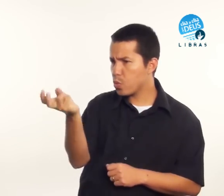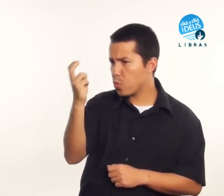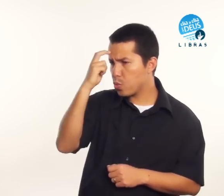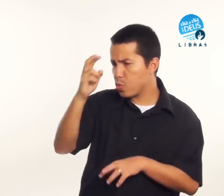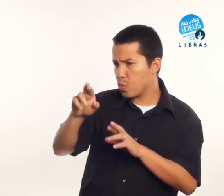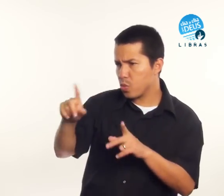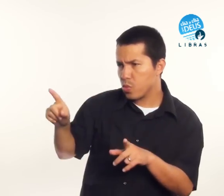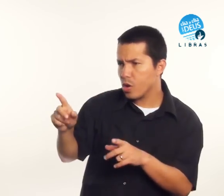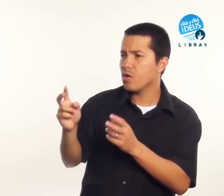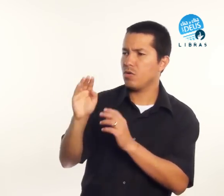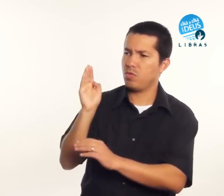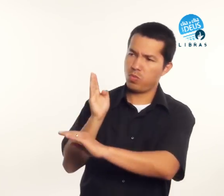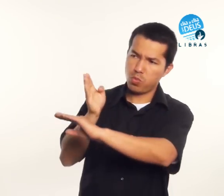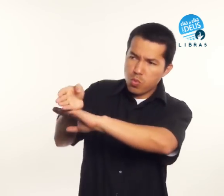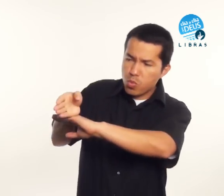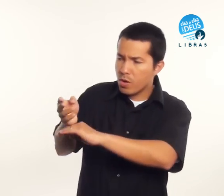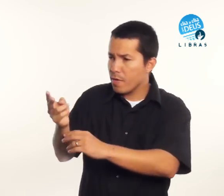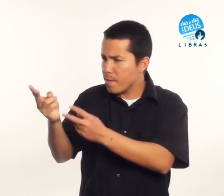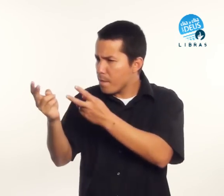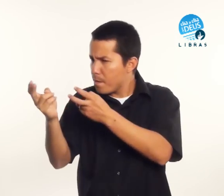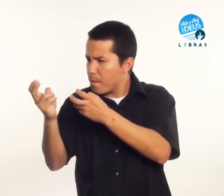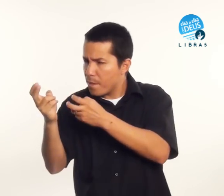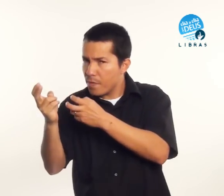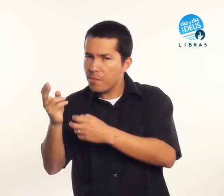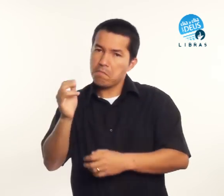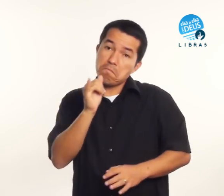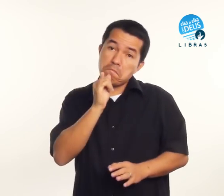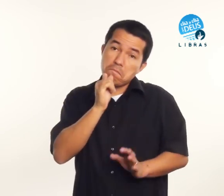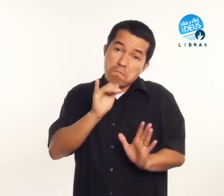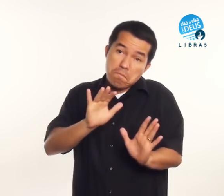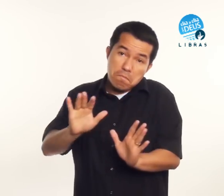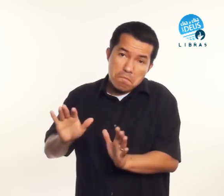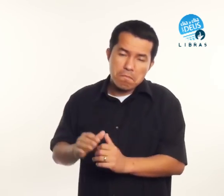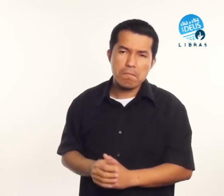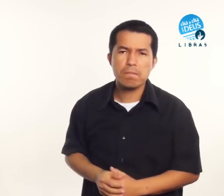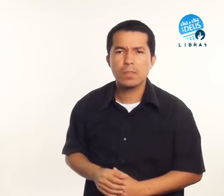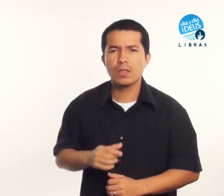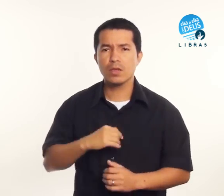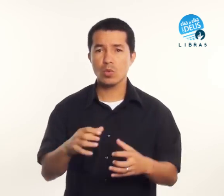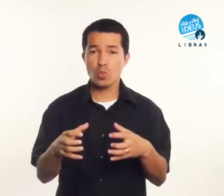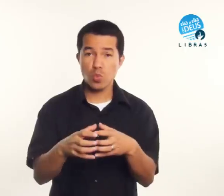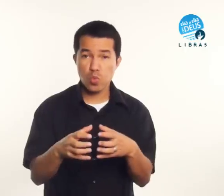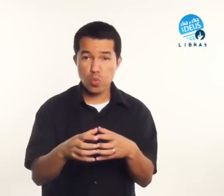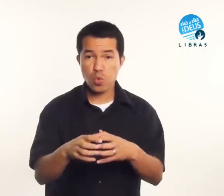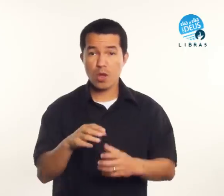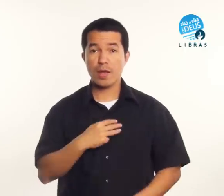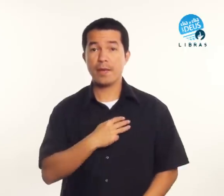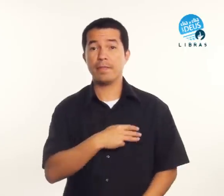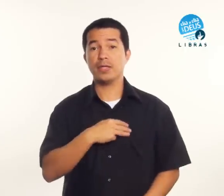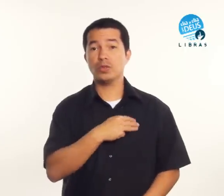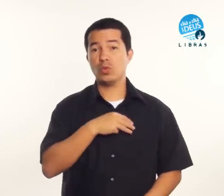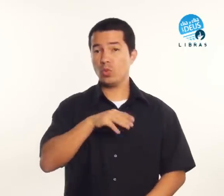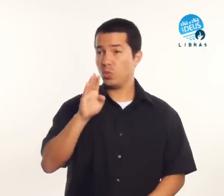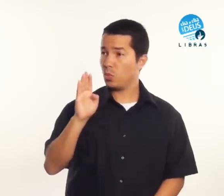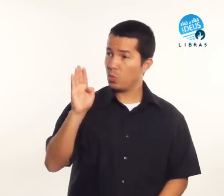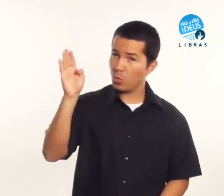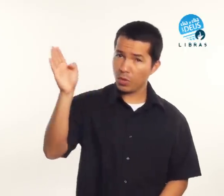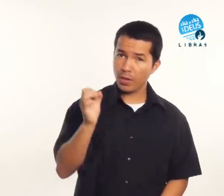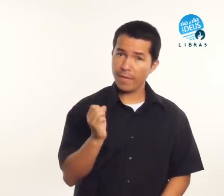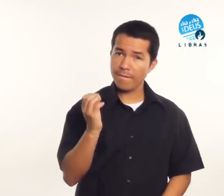está imerso nela. Por exemplo, quando um grupo de missionários foi pregar o Evangelho lá na Oceania, e